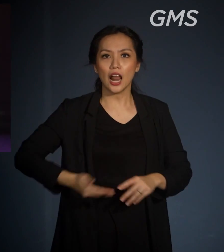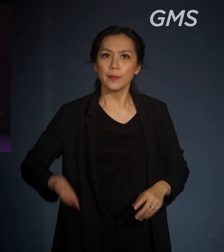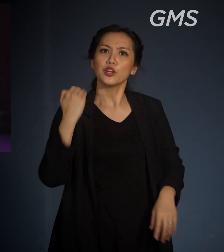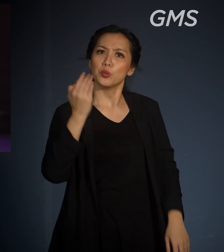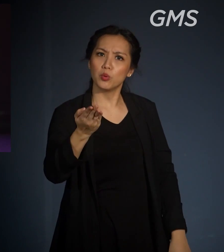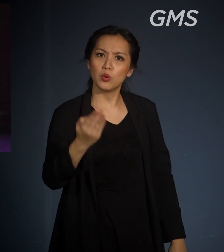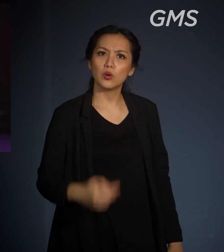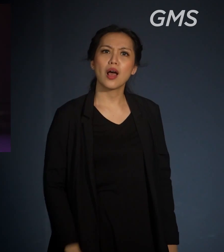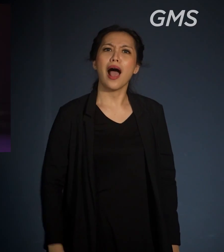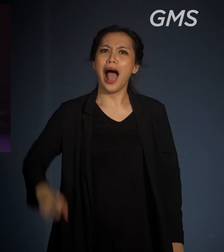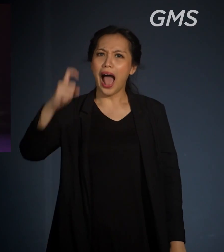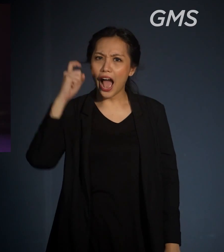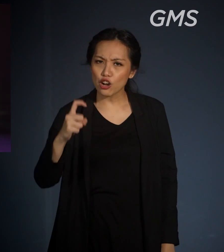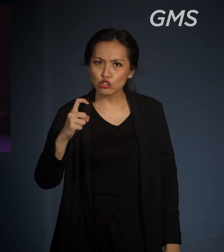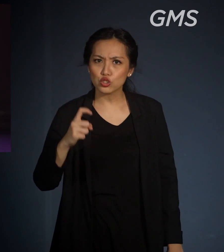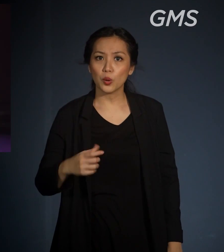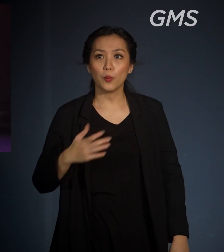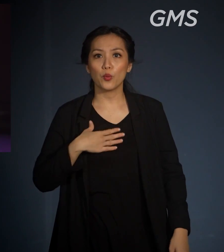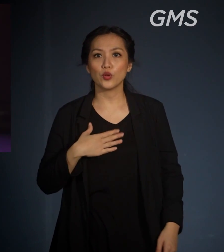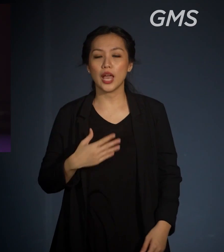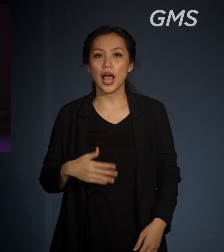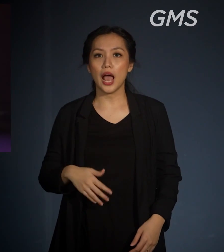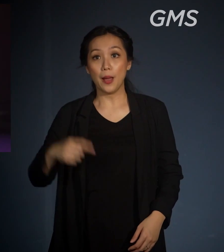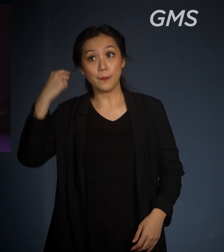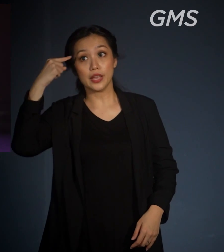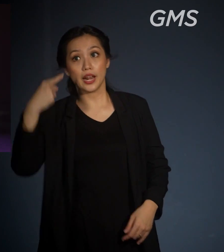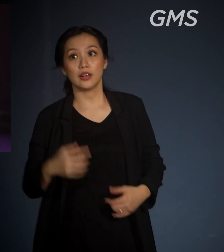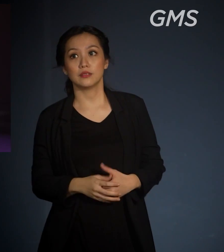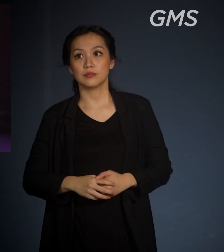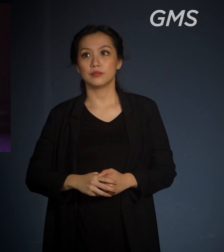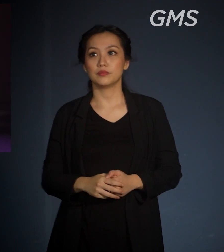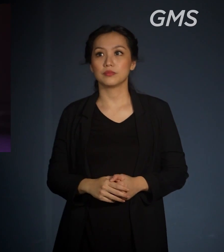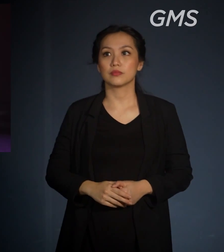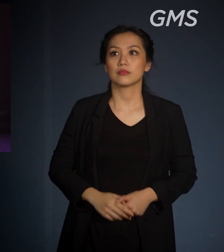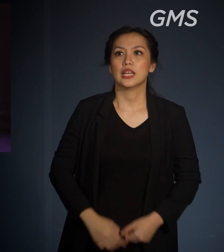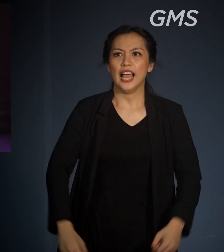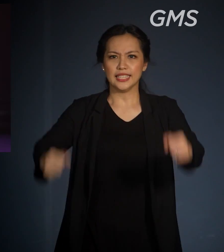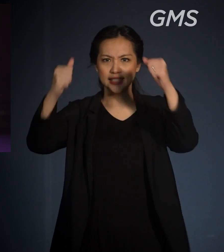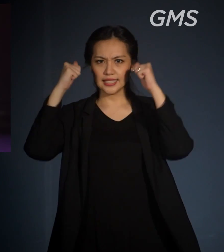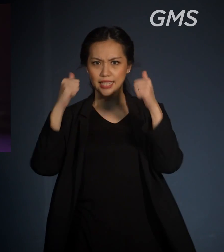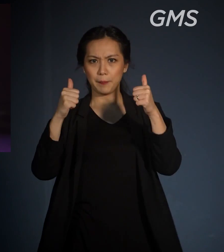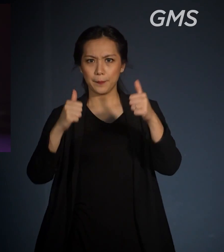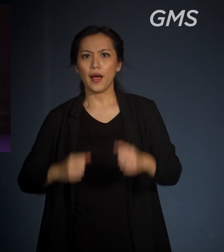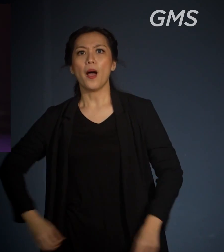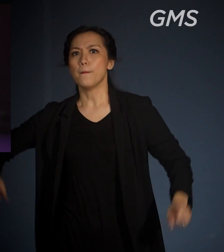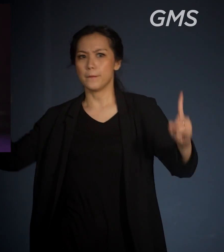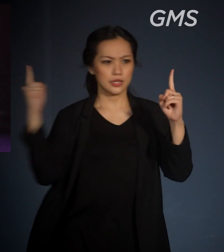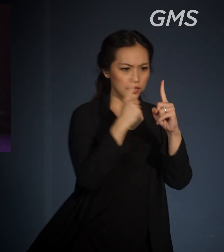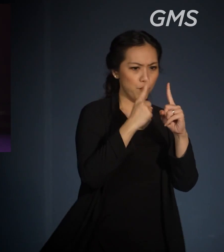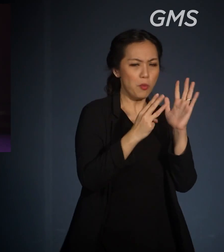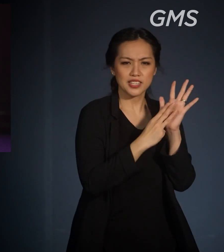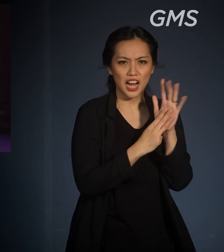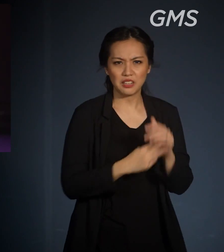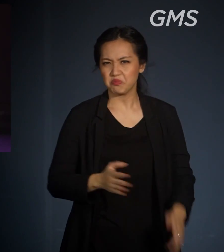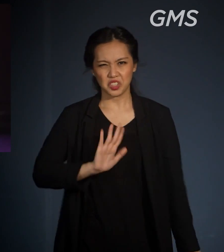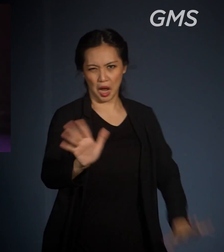harus jadi orang yang punya mentalitas, saudara, siap ketemu dengan tantangan. Banyak orang itu menghindari